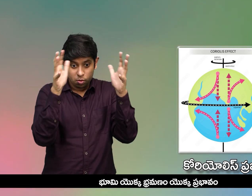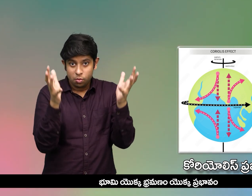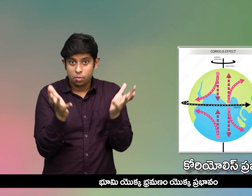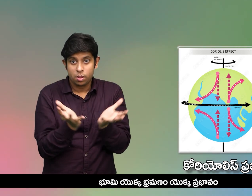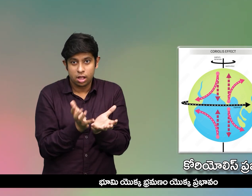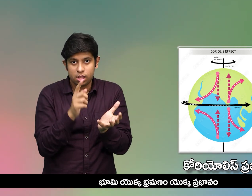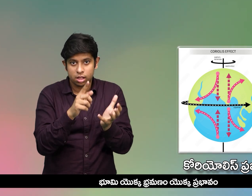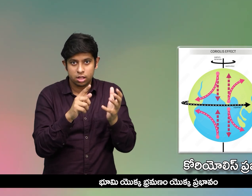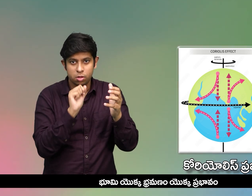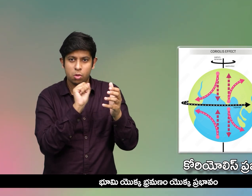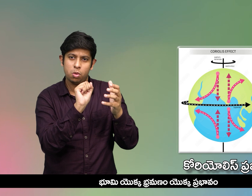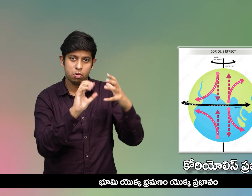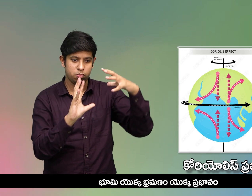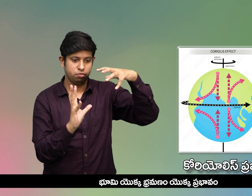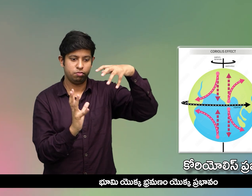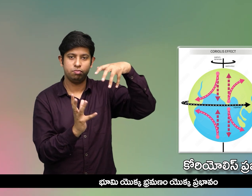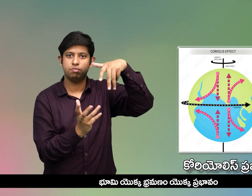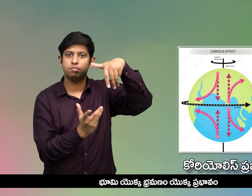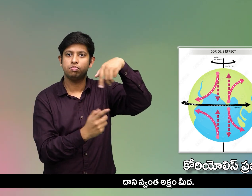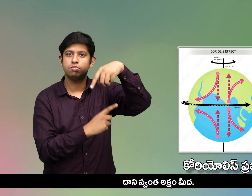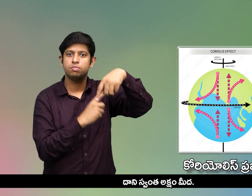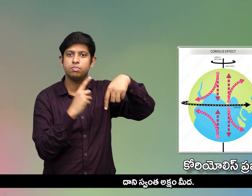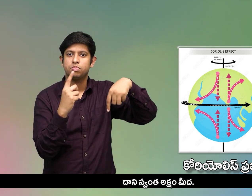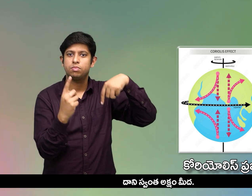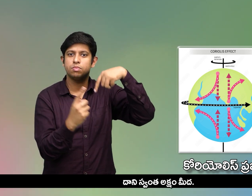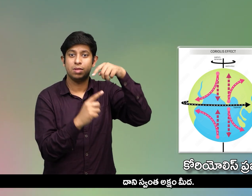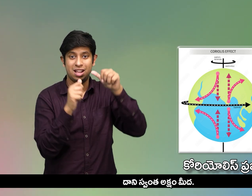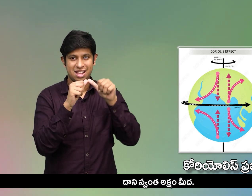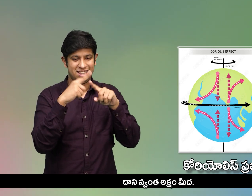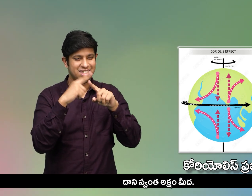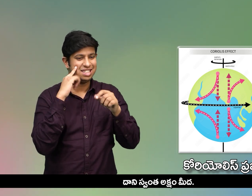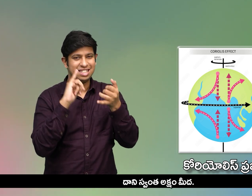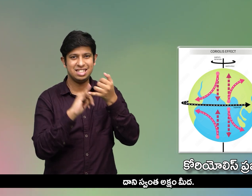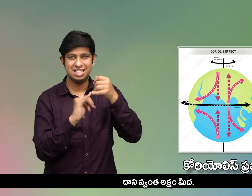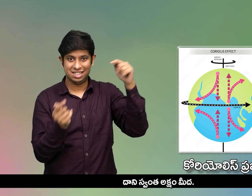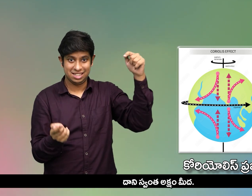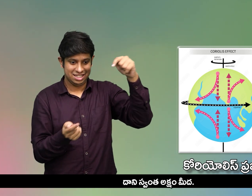యొక్క భ్రమణం యొక్క ప్రభావం దాని స్వంత అక్షం మీద.